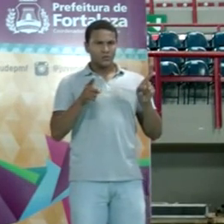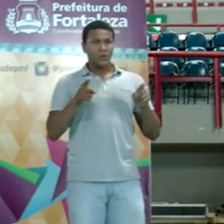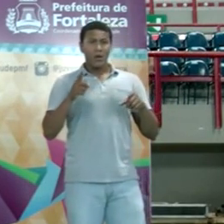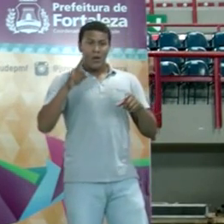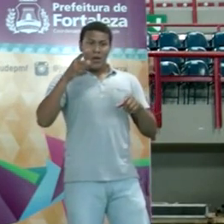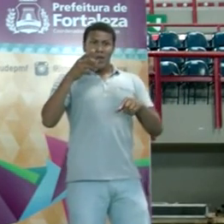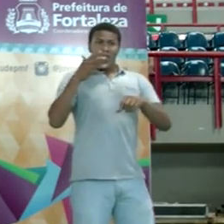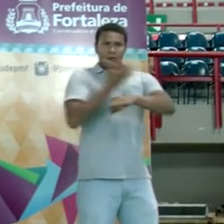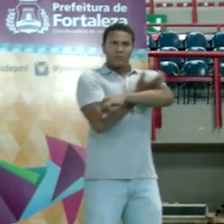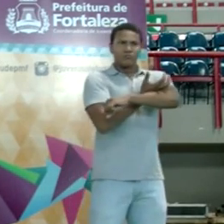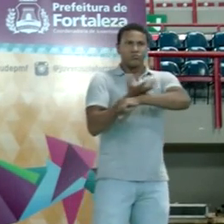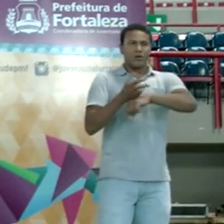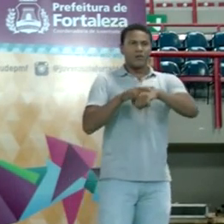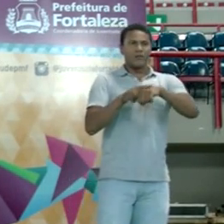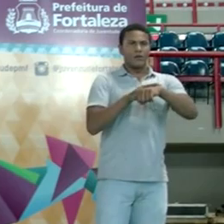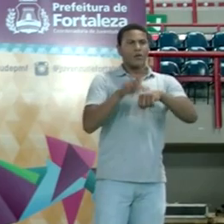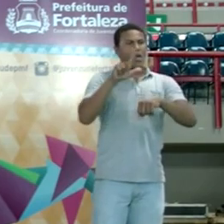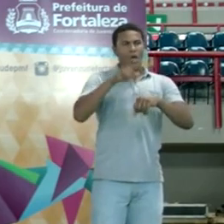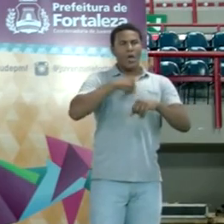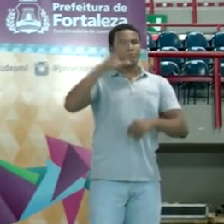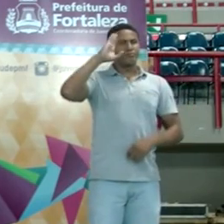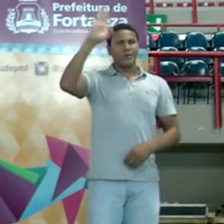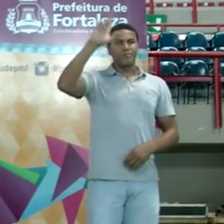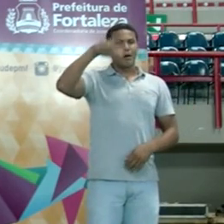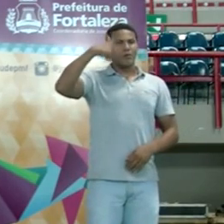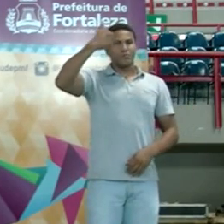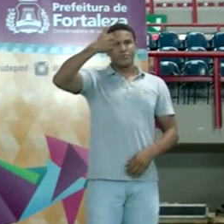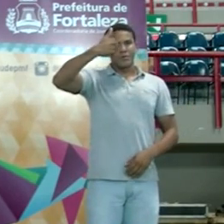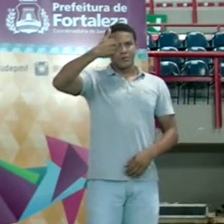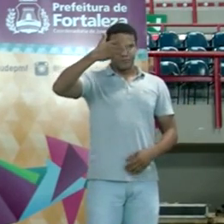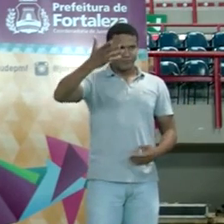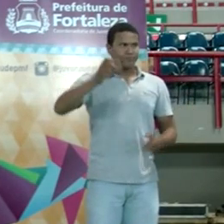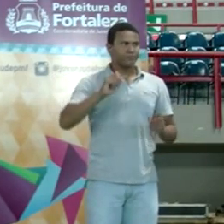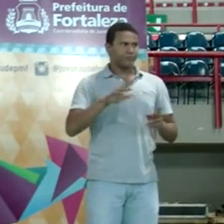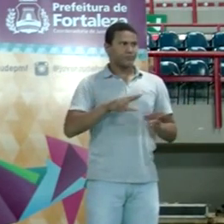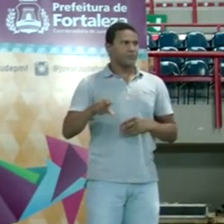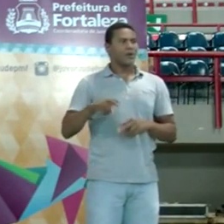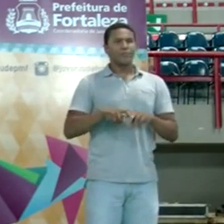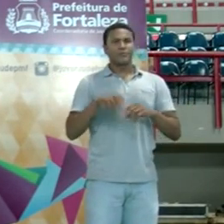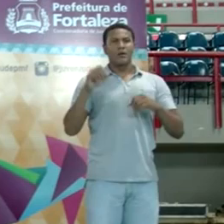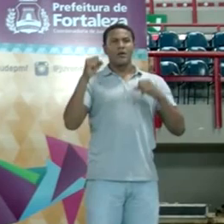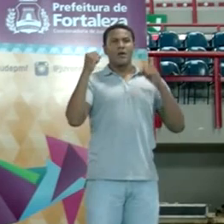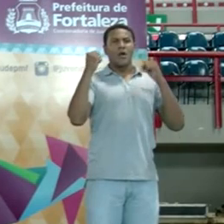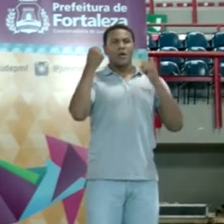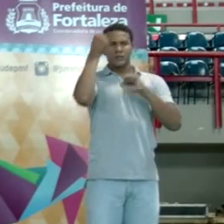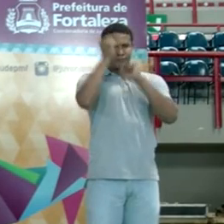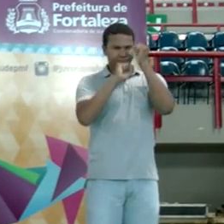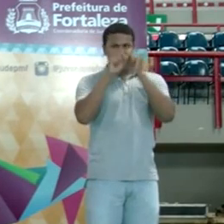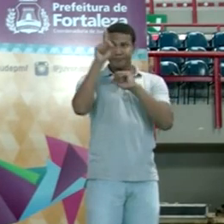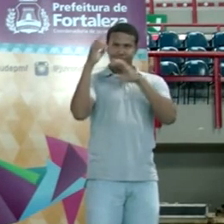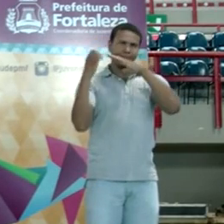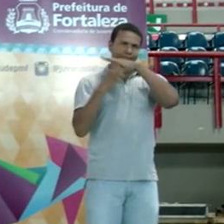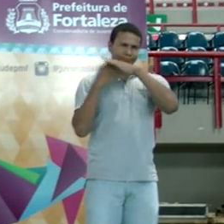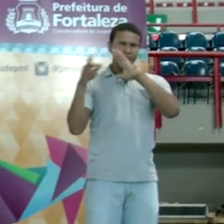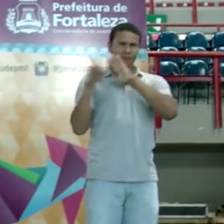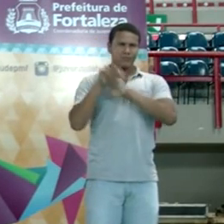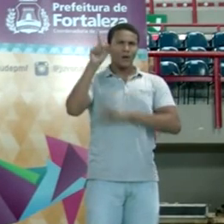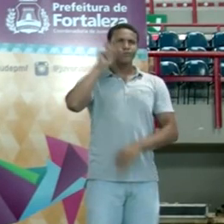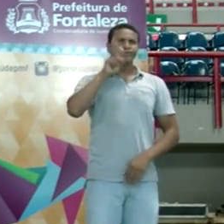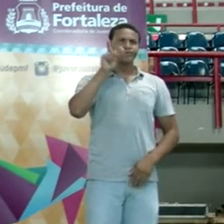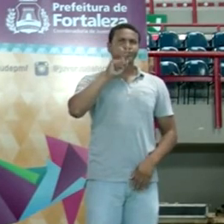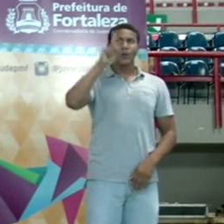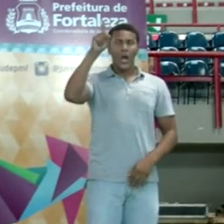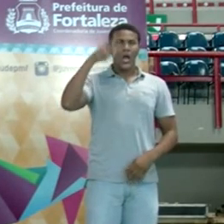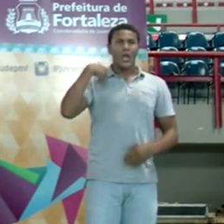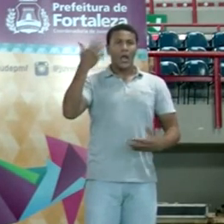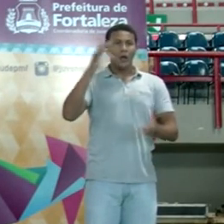é a primeira ideia que as pessoas têm. Então, o que ele está dizendo? Ele disse que uma empresa norte-americana está investindo nessa ideia do pinhão